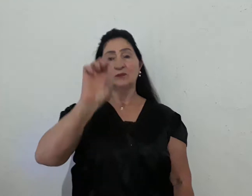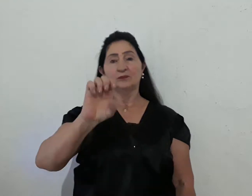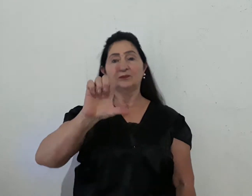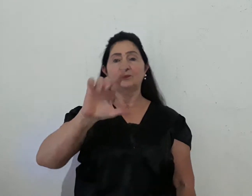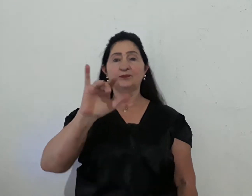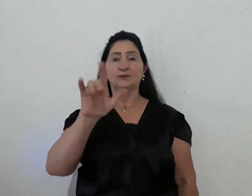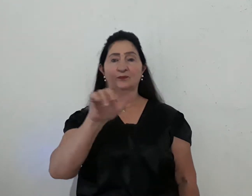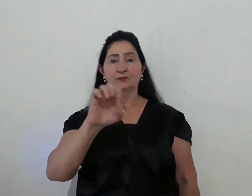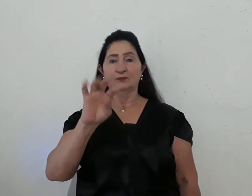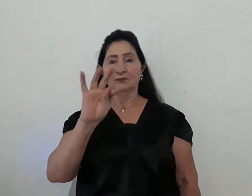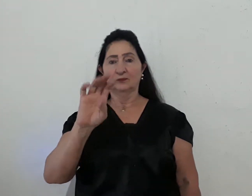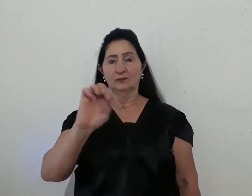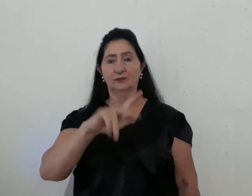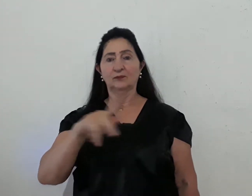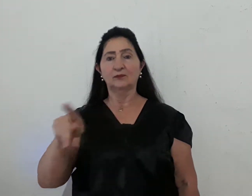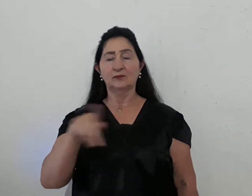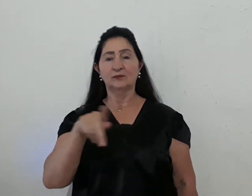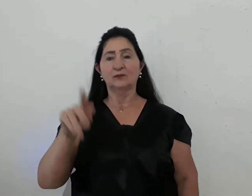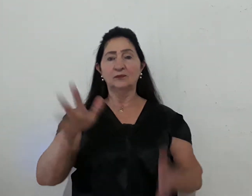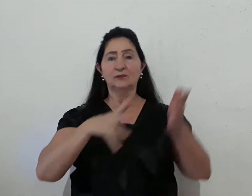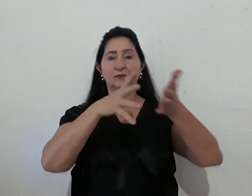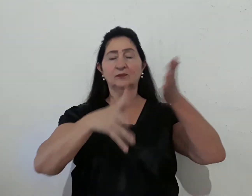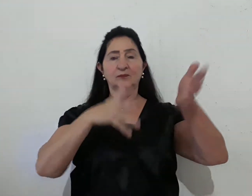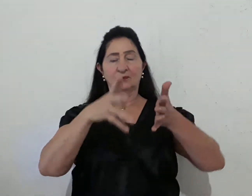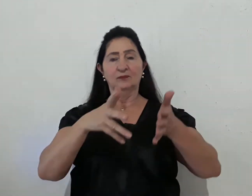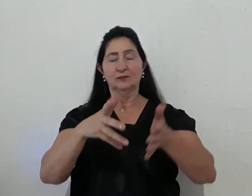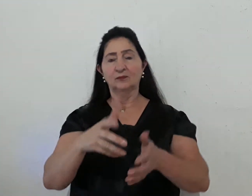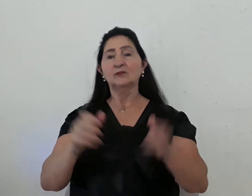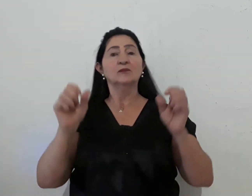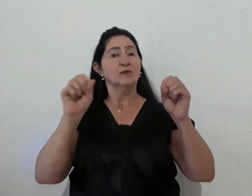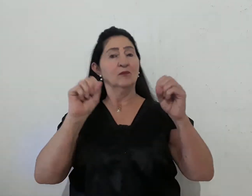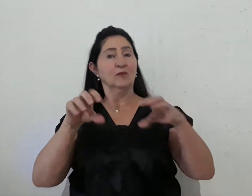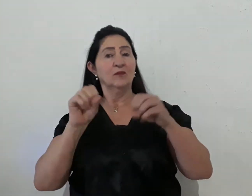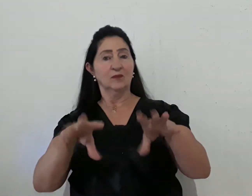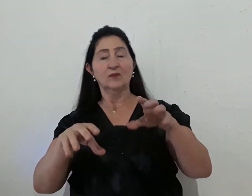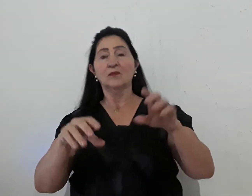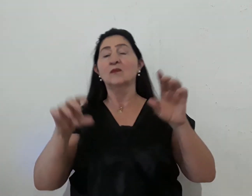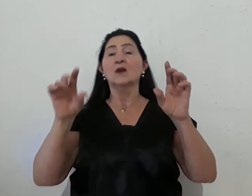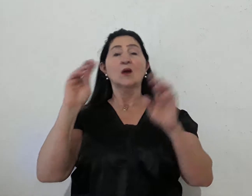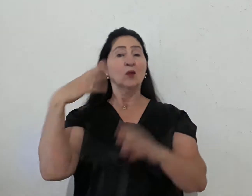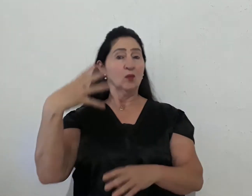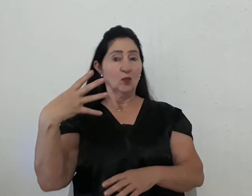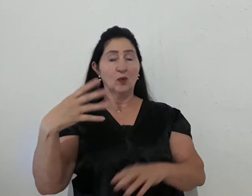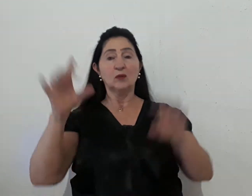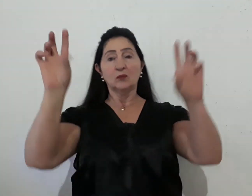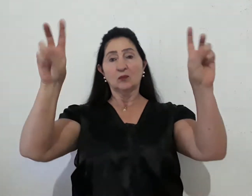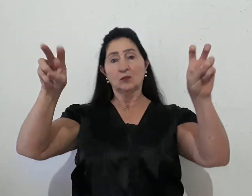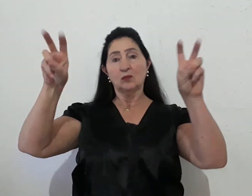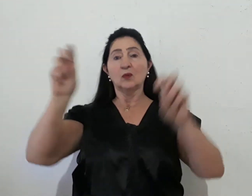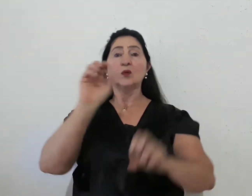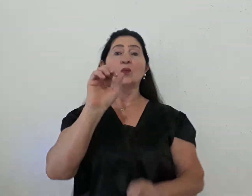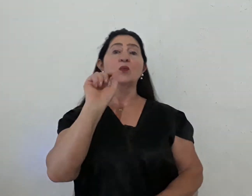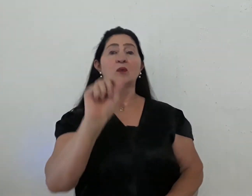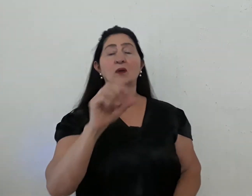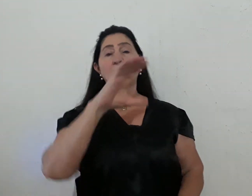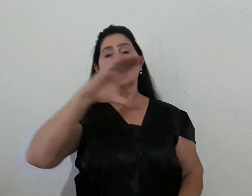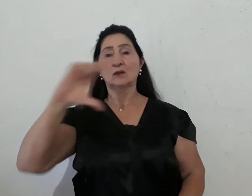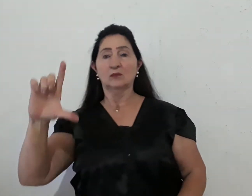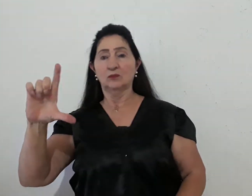Donizete, professora de Libras. Aula 4. Tema: o que são classificadores?